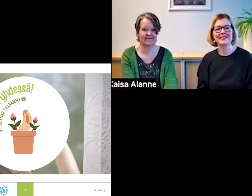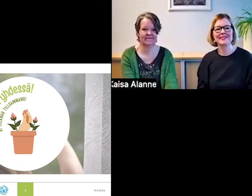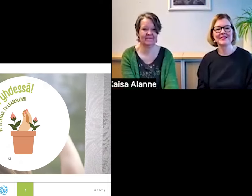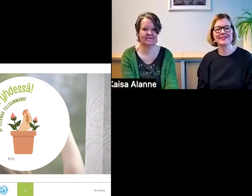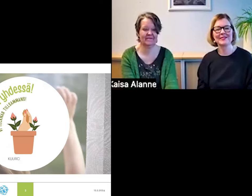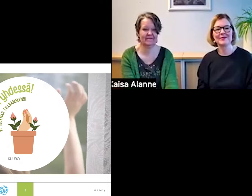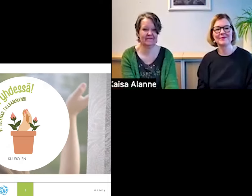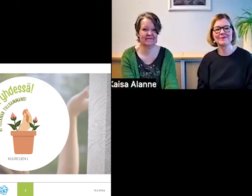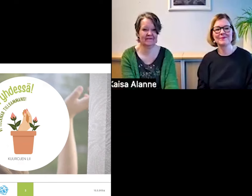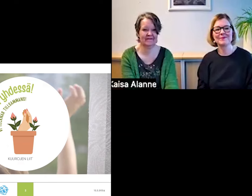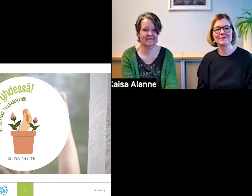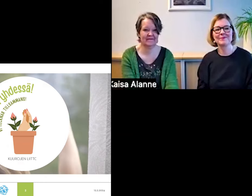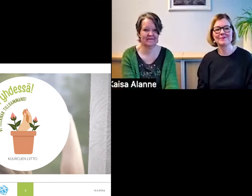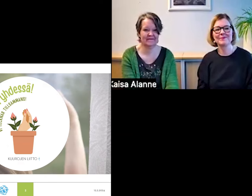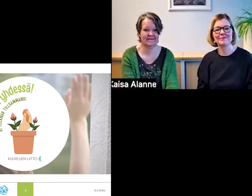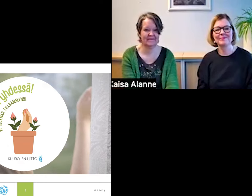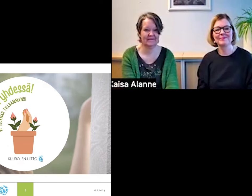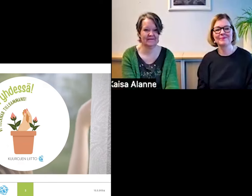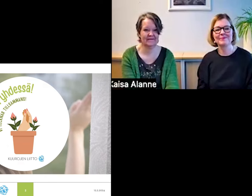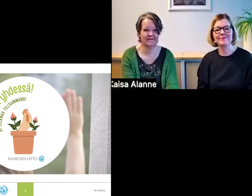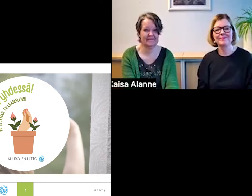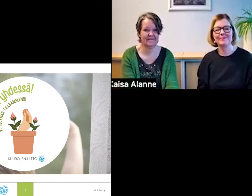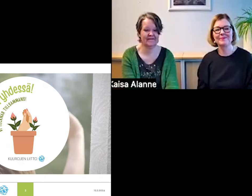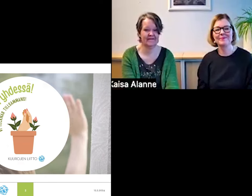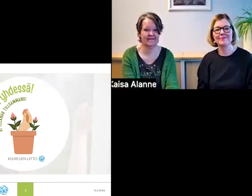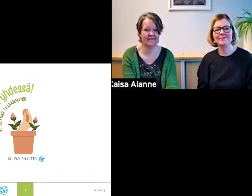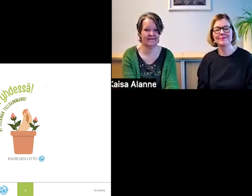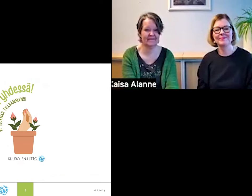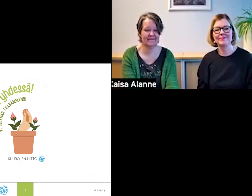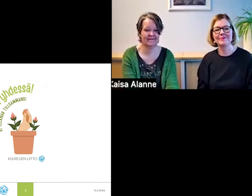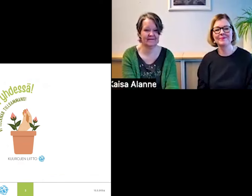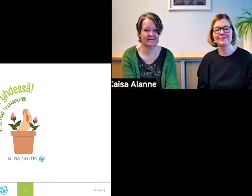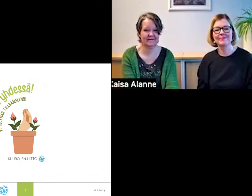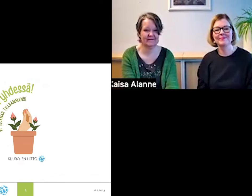tässä muuten nyt saatiin näkyviin tämä.